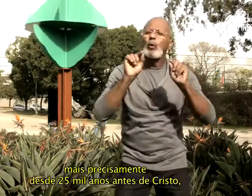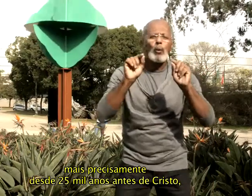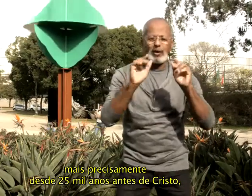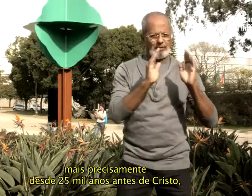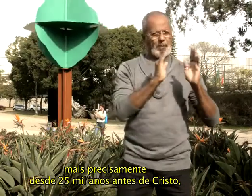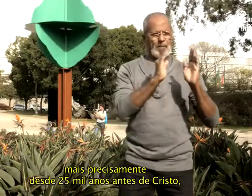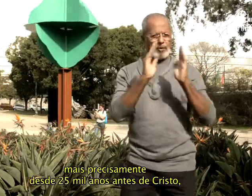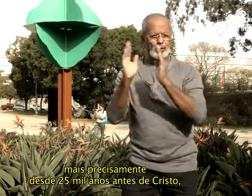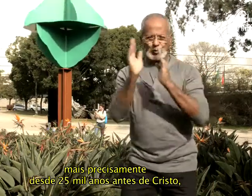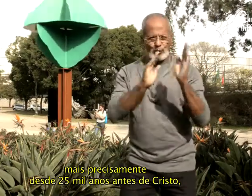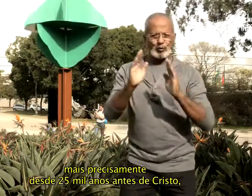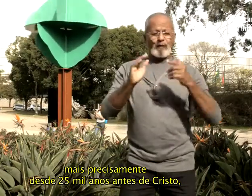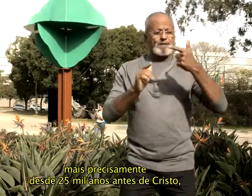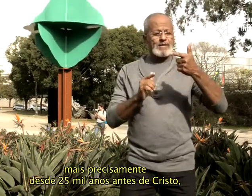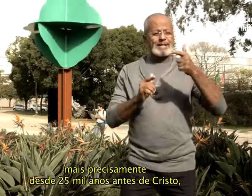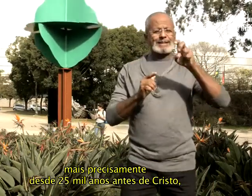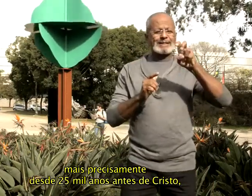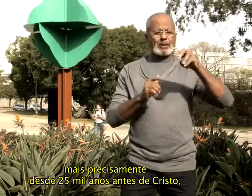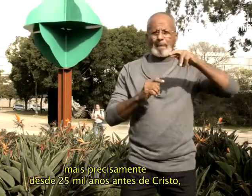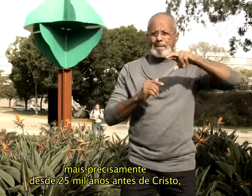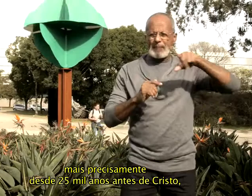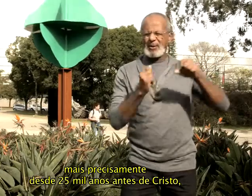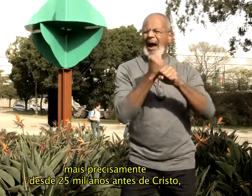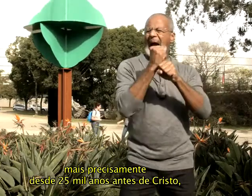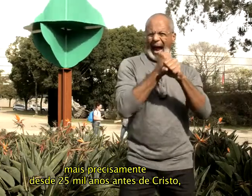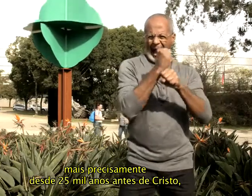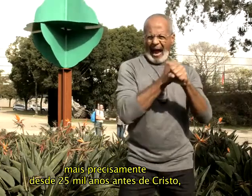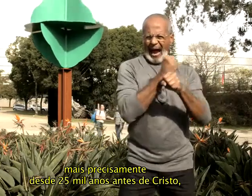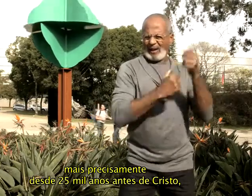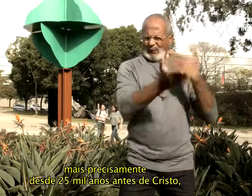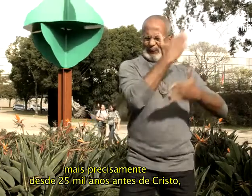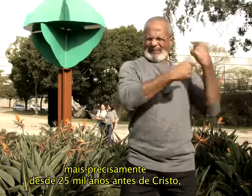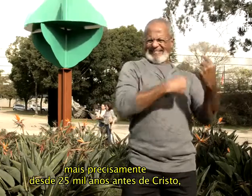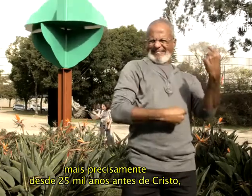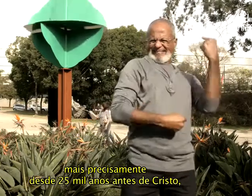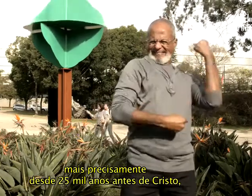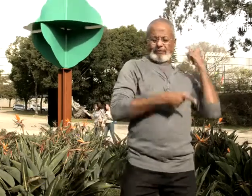Mais precisamente, desde 25 mil anos antes de Cristo,